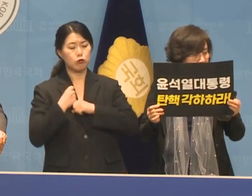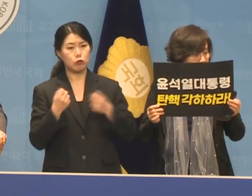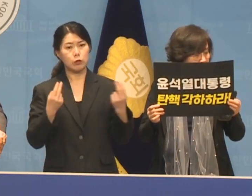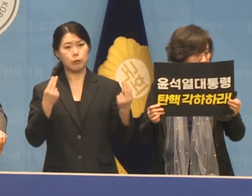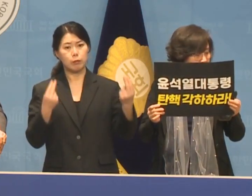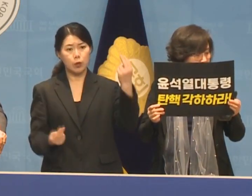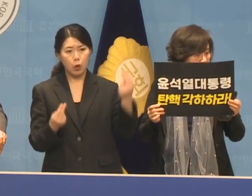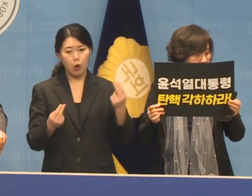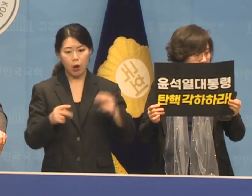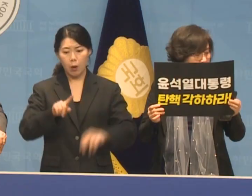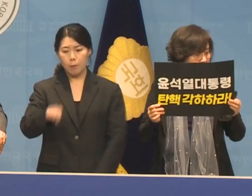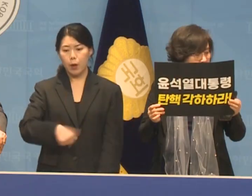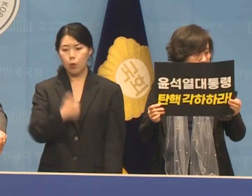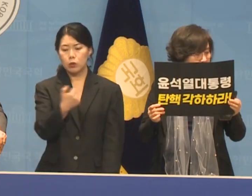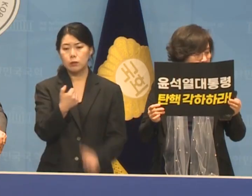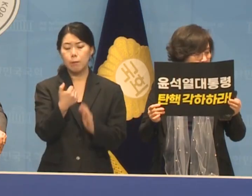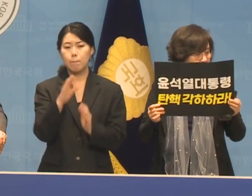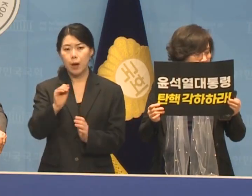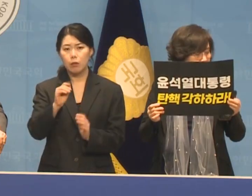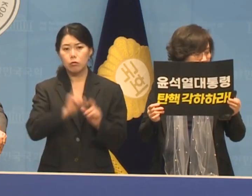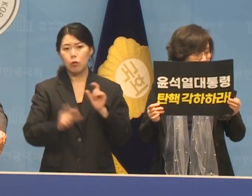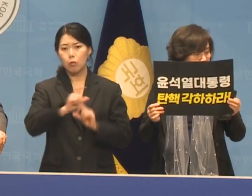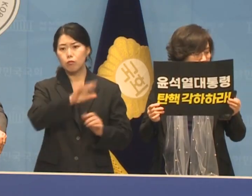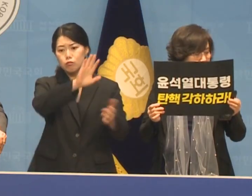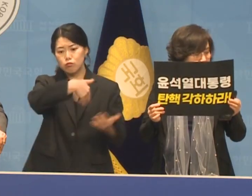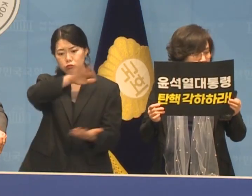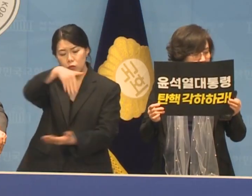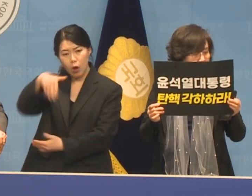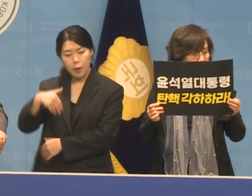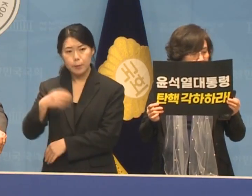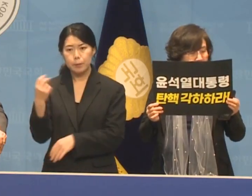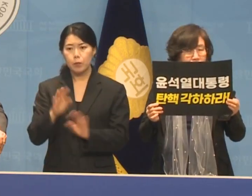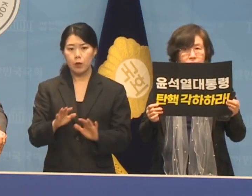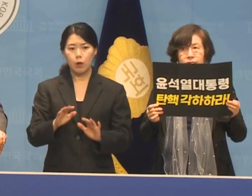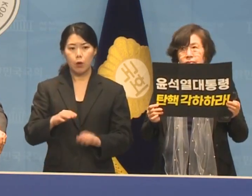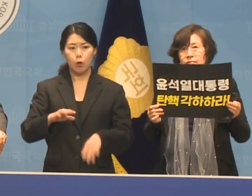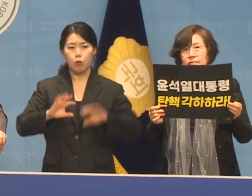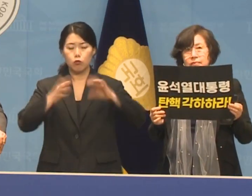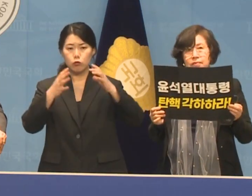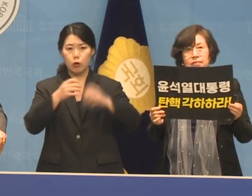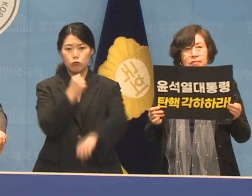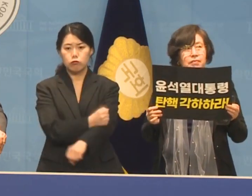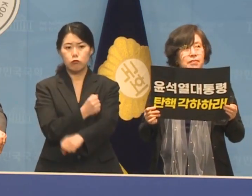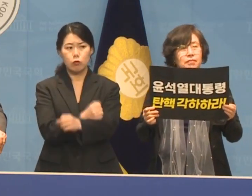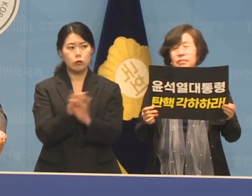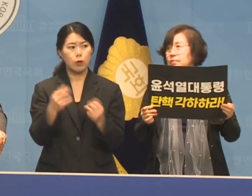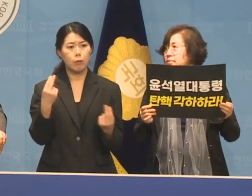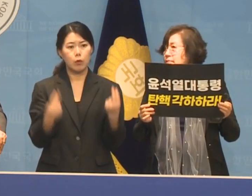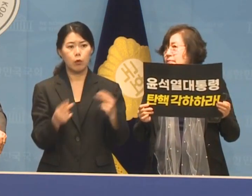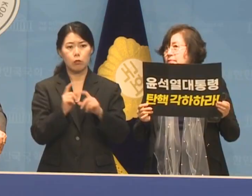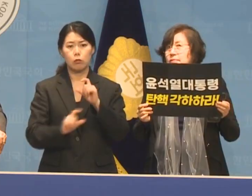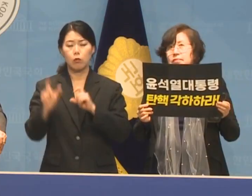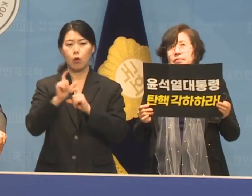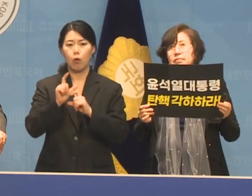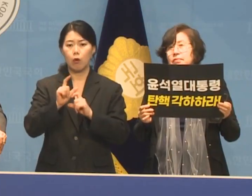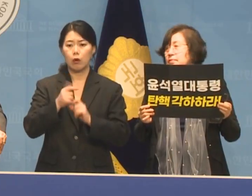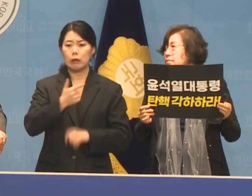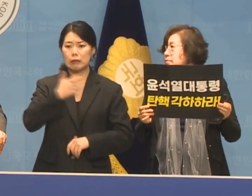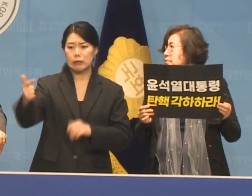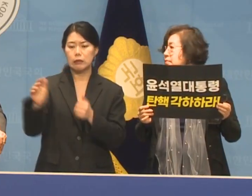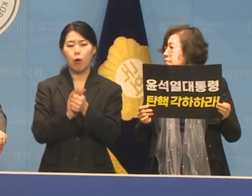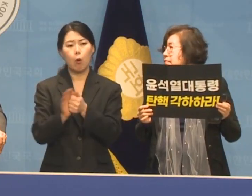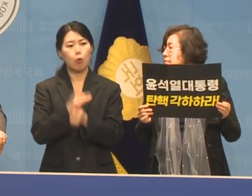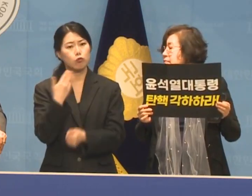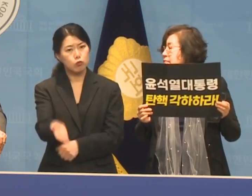많은 150만 이상 끌어들여서 대한민국의 그 어떤 국가 유공자보다도 대비도 안 되는 큰 혜택을